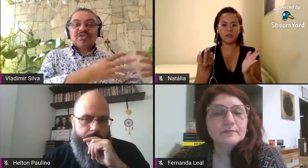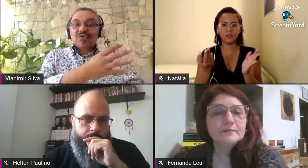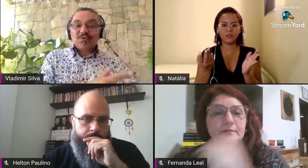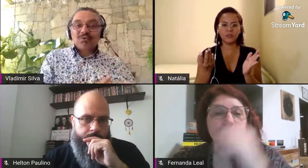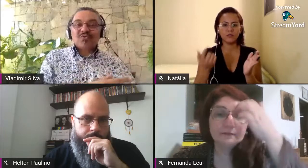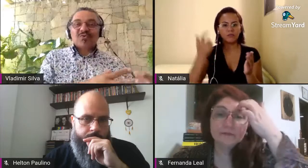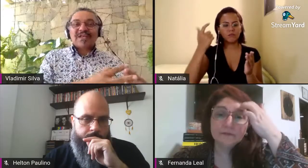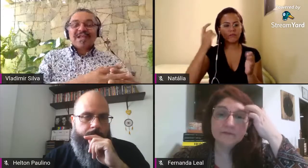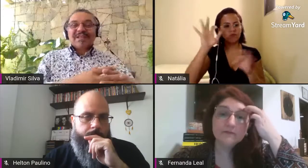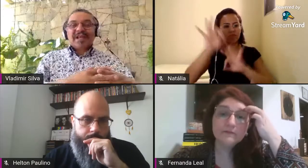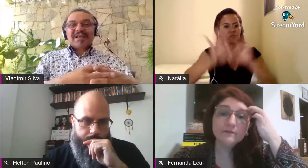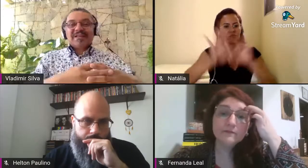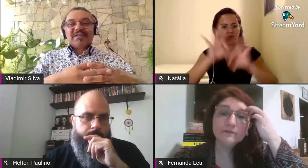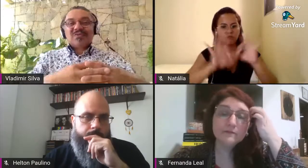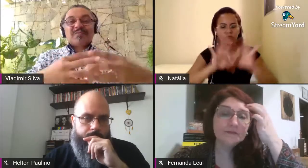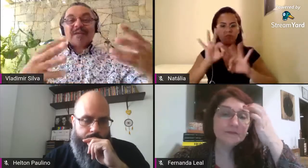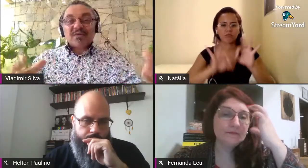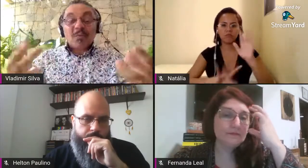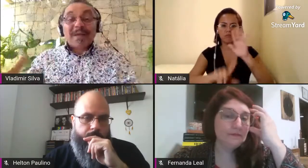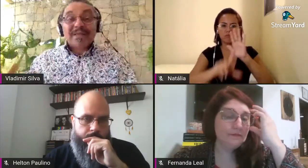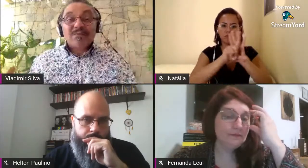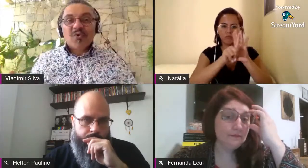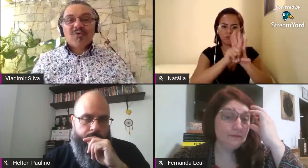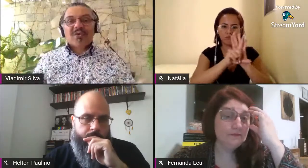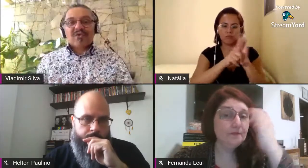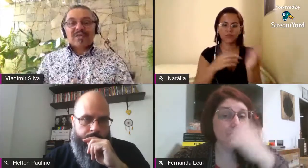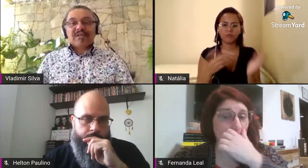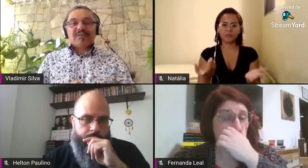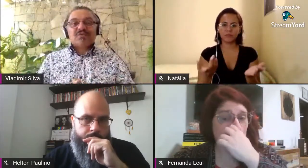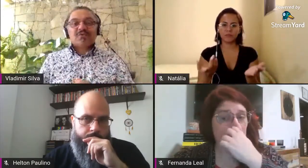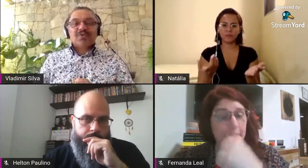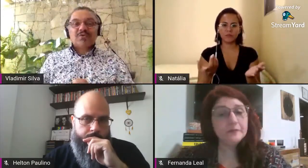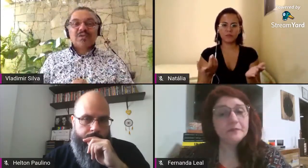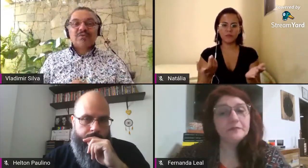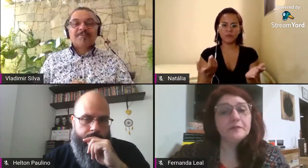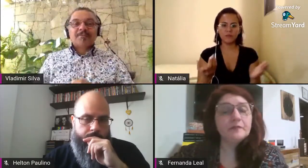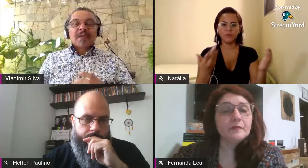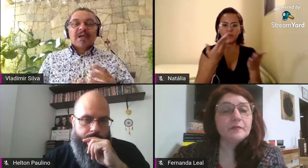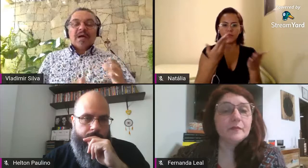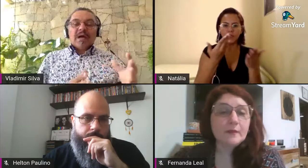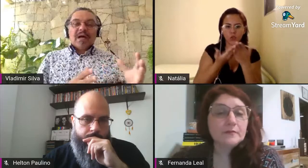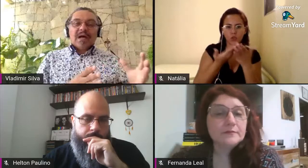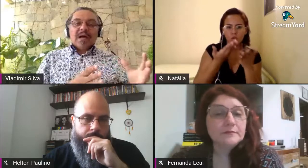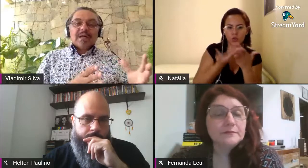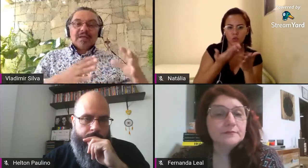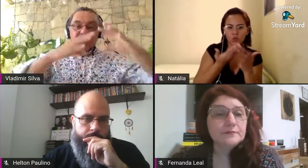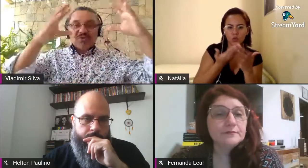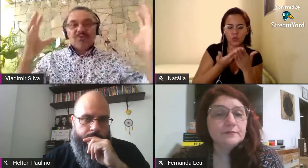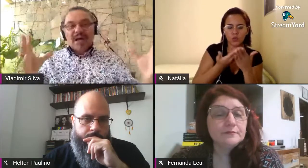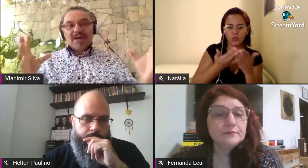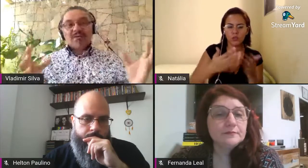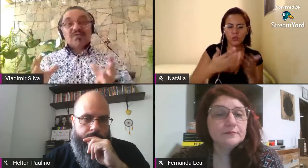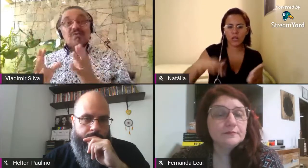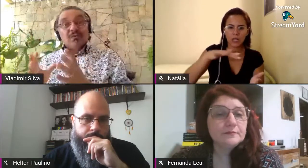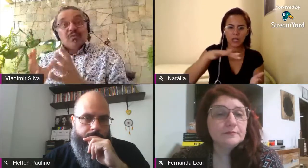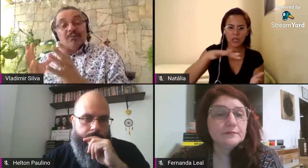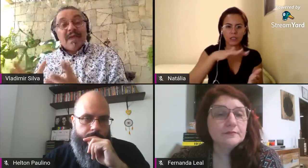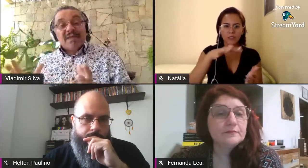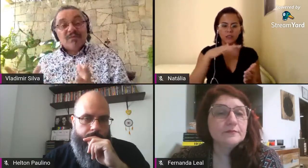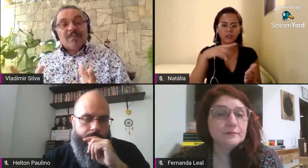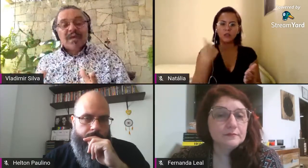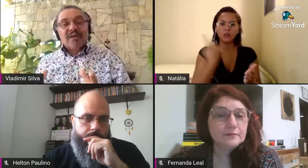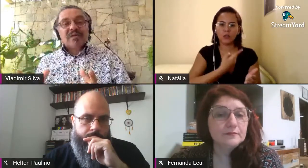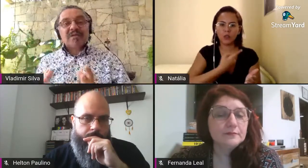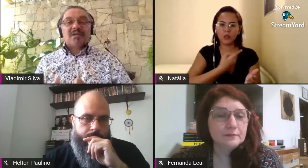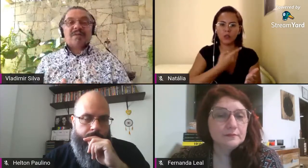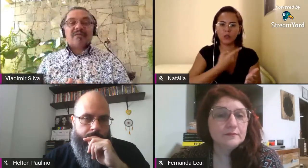dos institutos, do patrimônio que nós já temos construído. Isso no macro, isso no